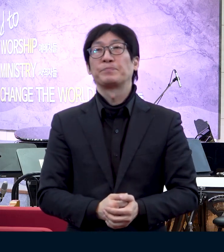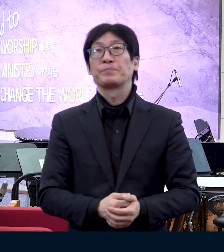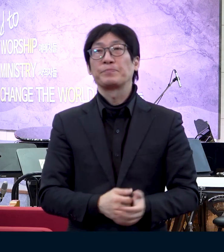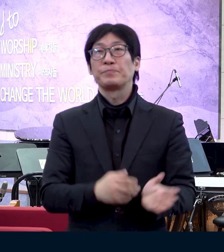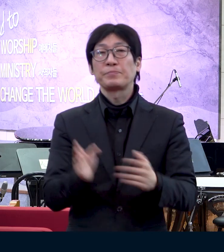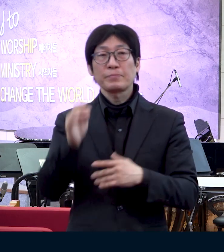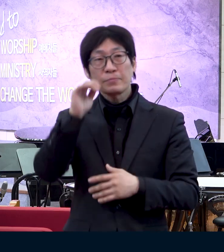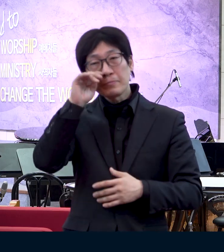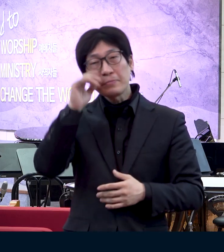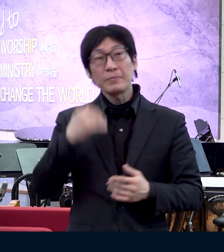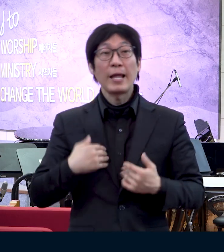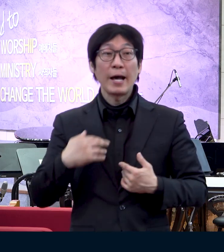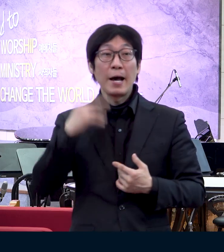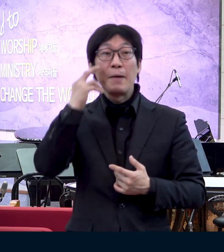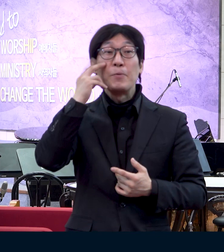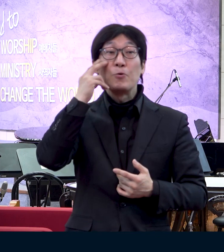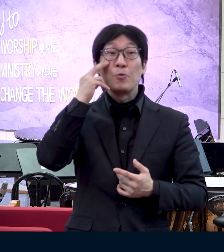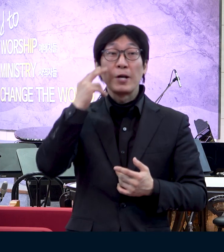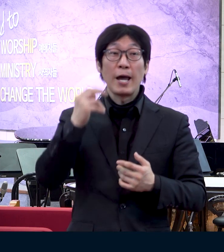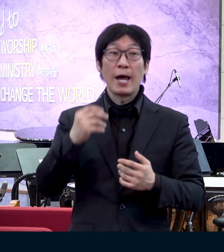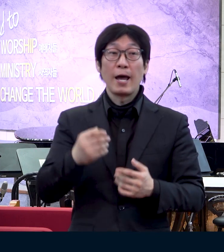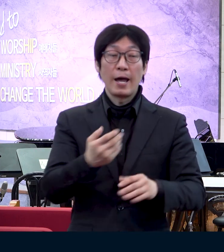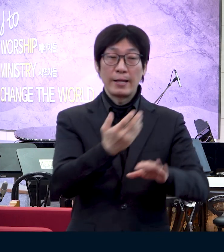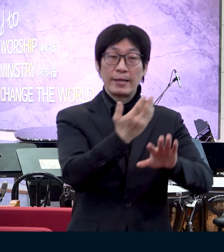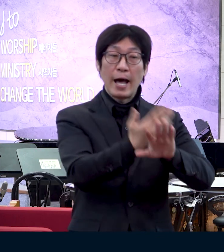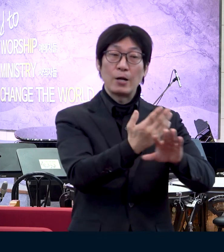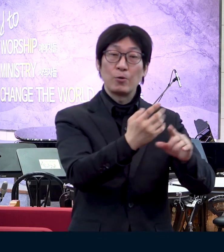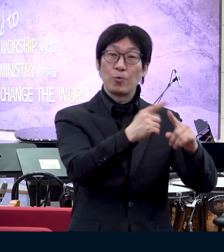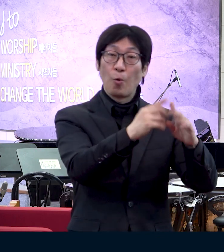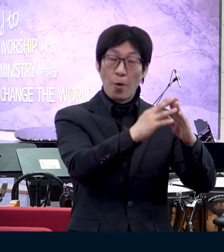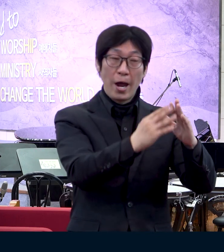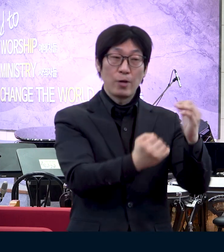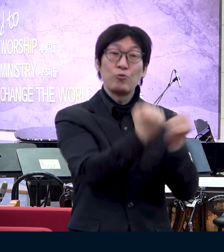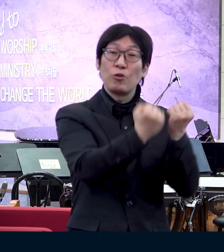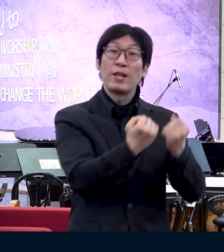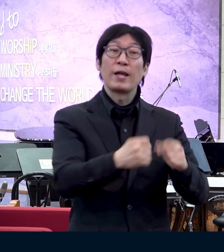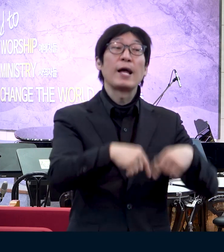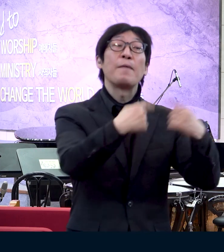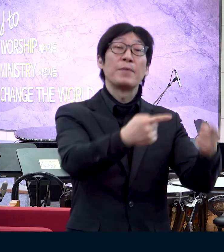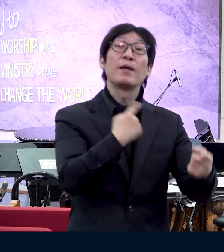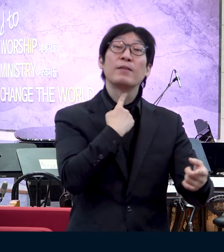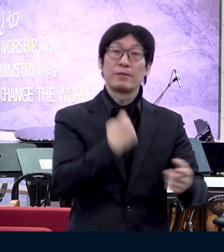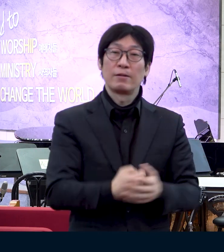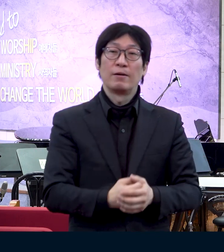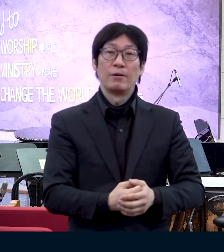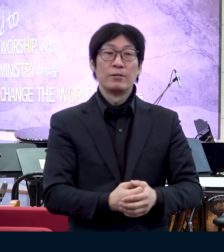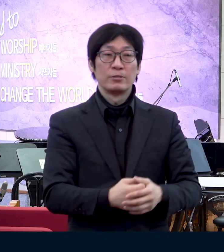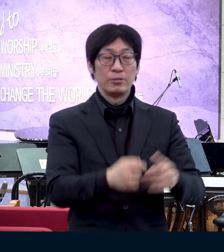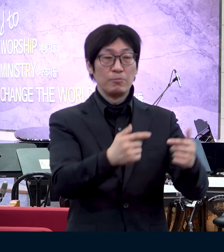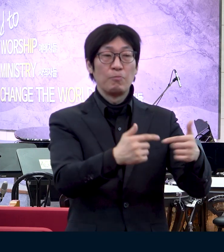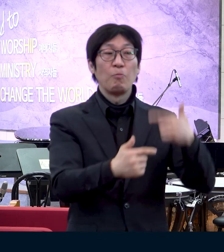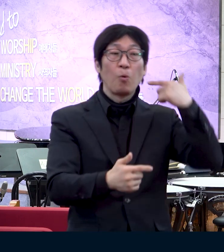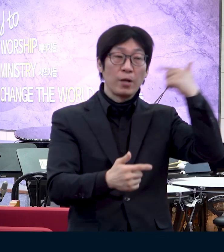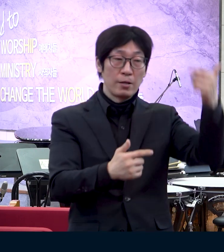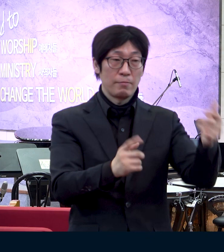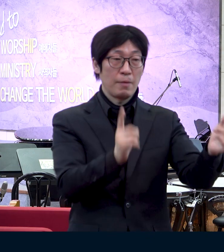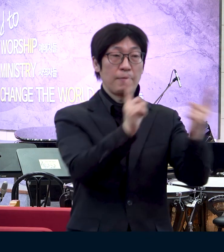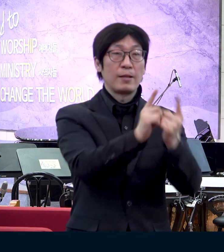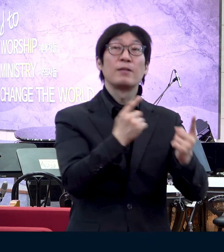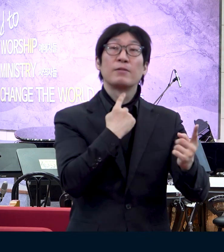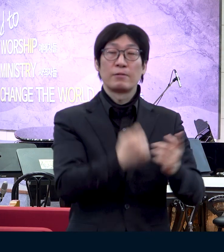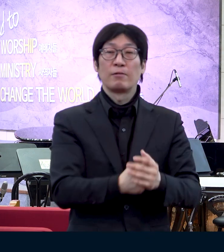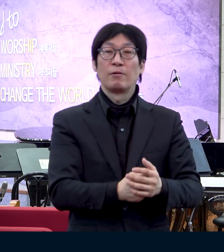제가 미국에서 타주에 한번 집회를 간 적이 있는데, 그 교회 목사님을 뵀는데